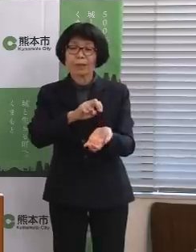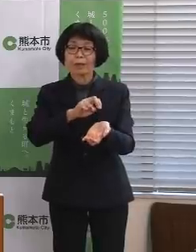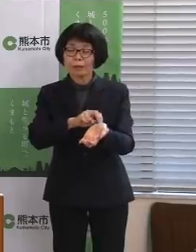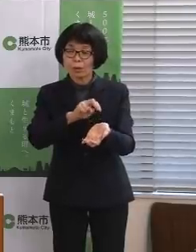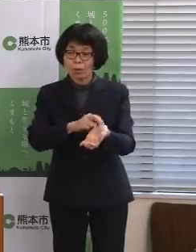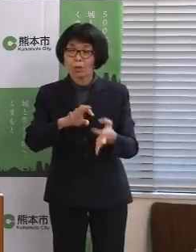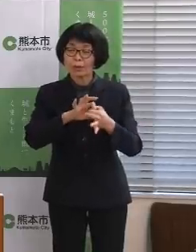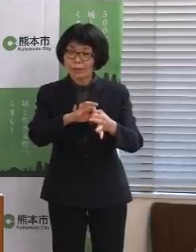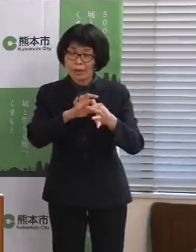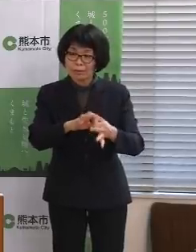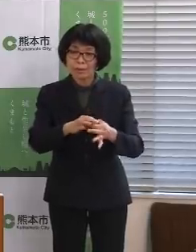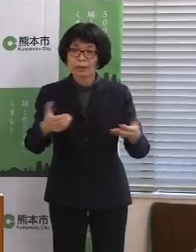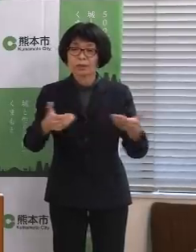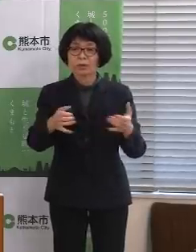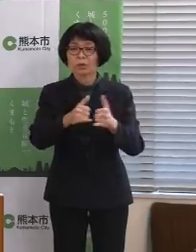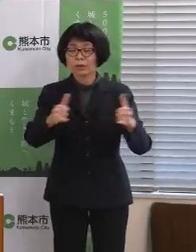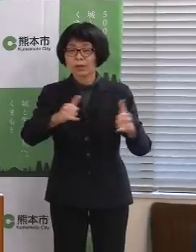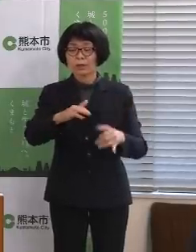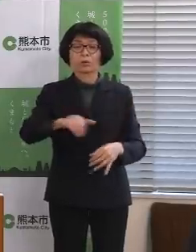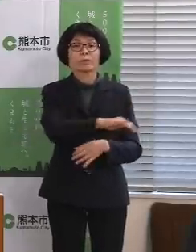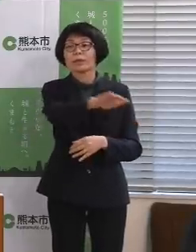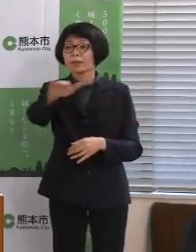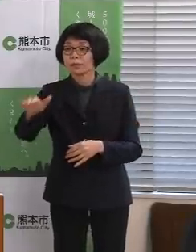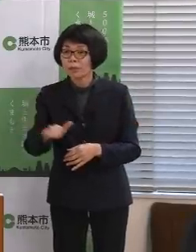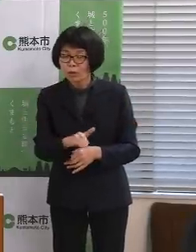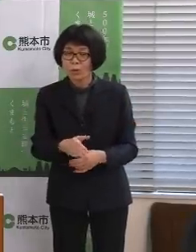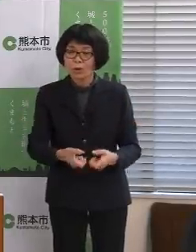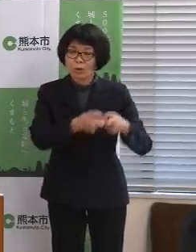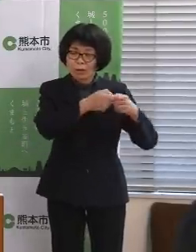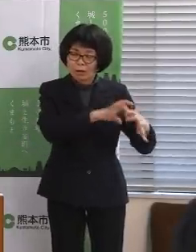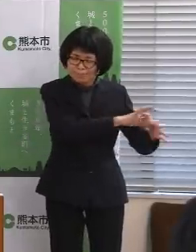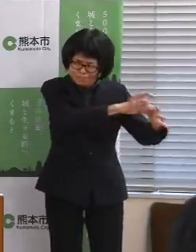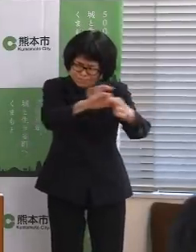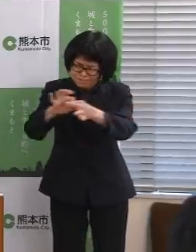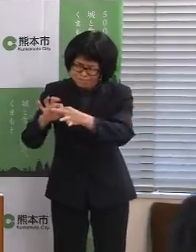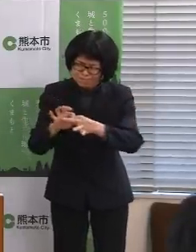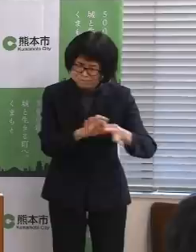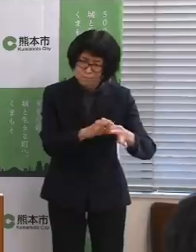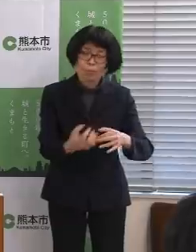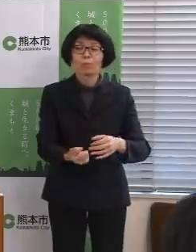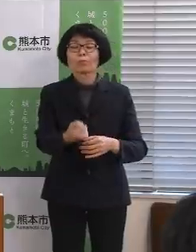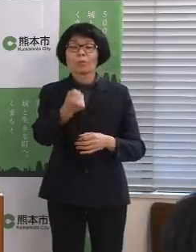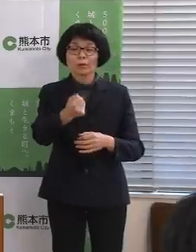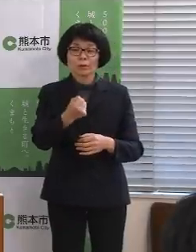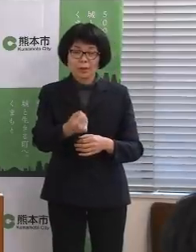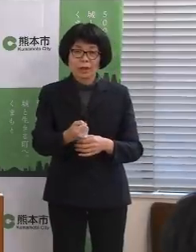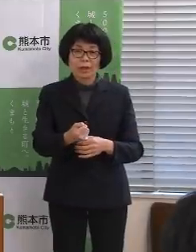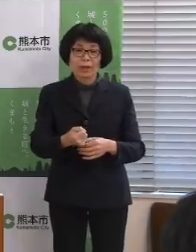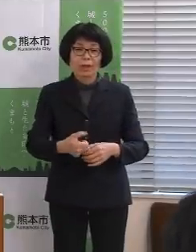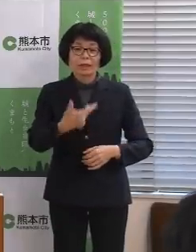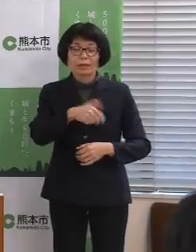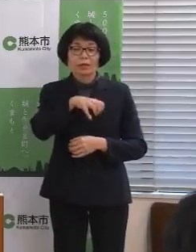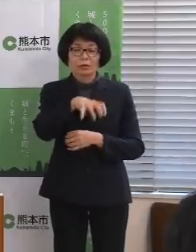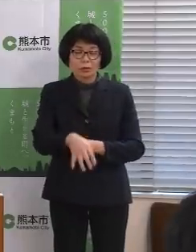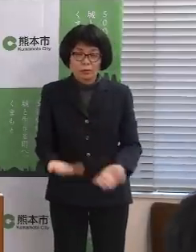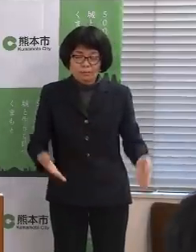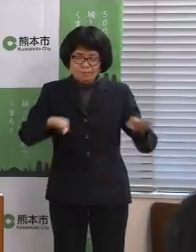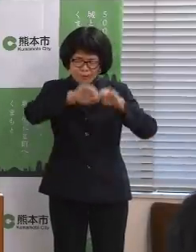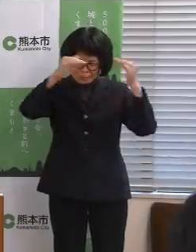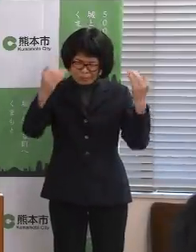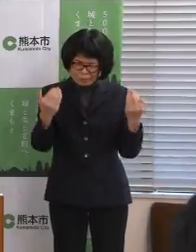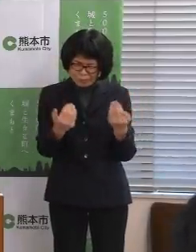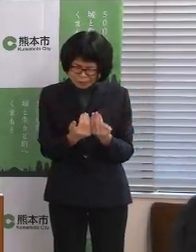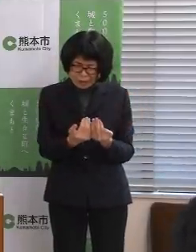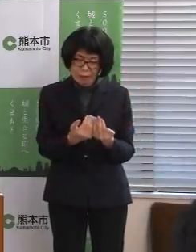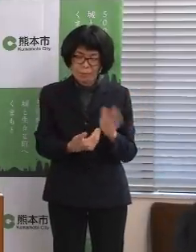関そして事業者の皆様とも緊密な連携を取りながら全庁一丸となって感染拡大